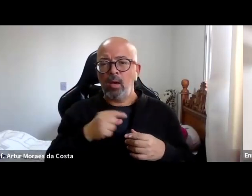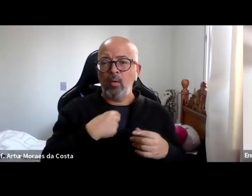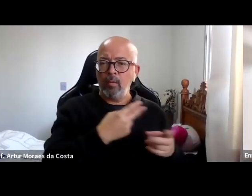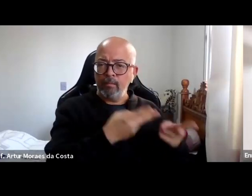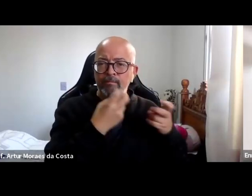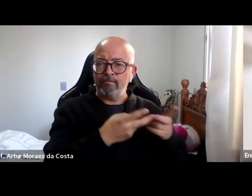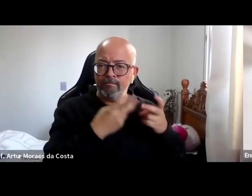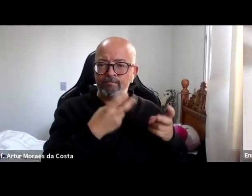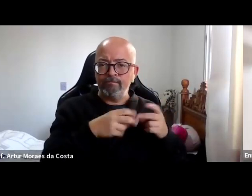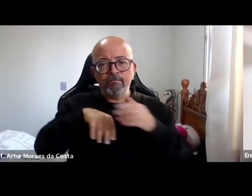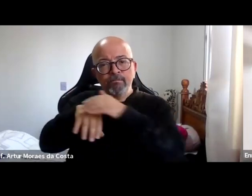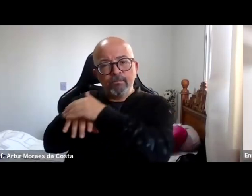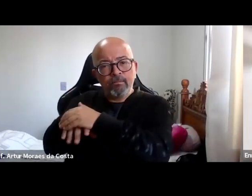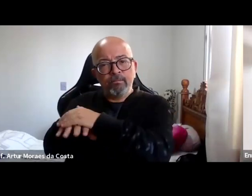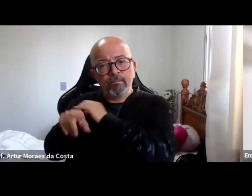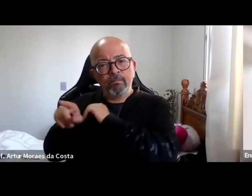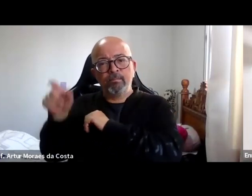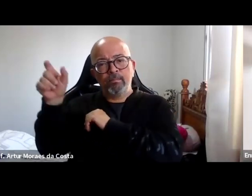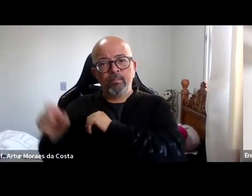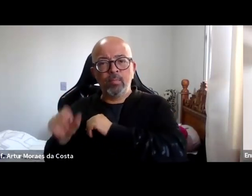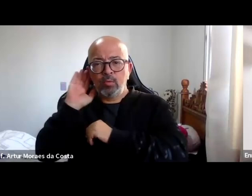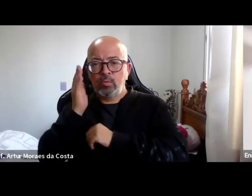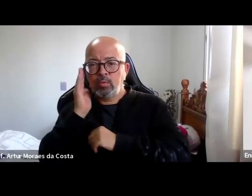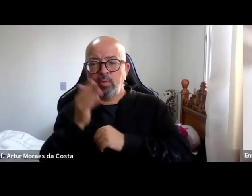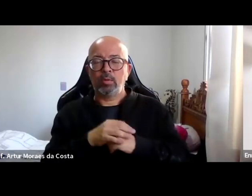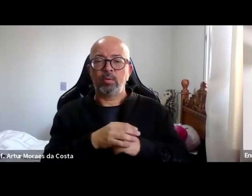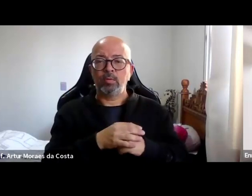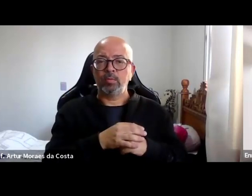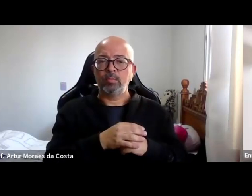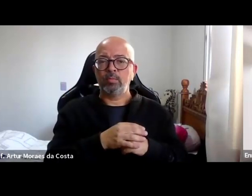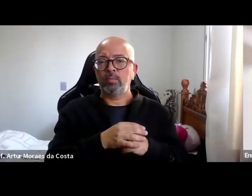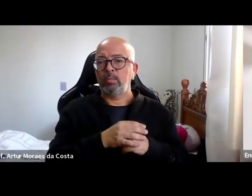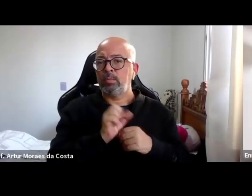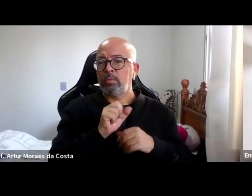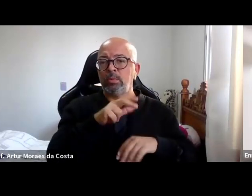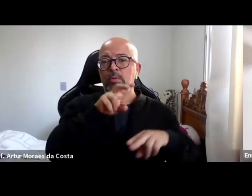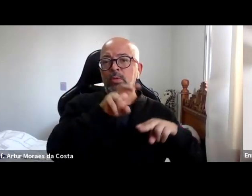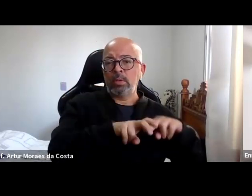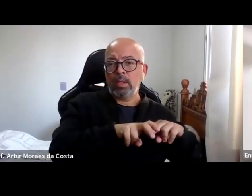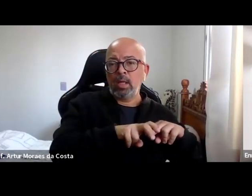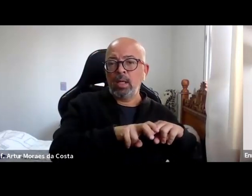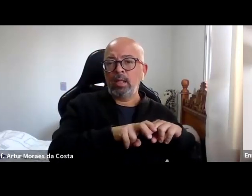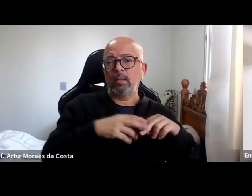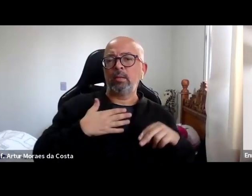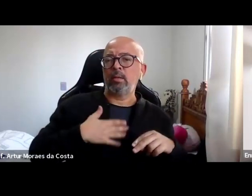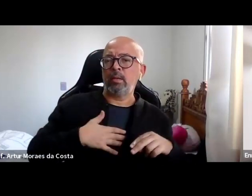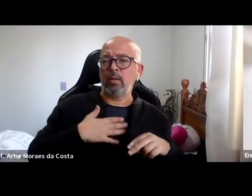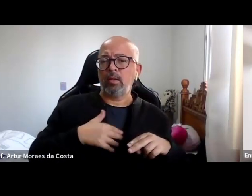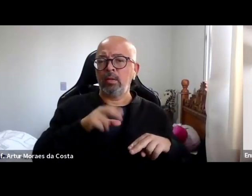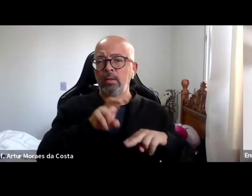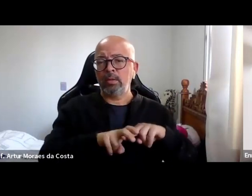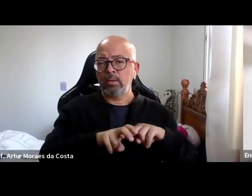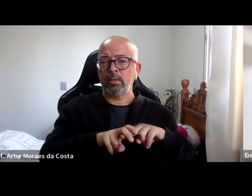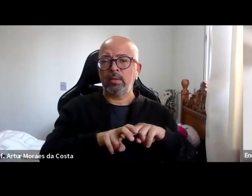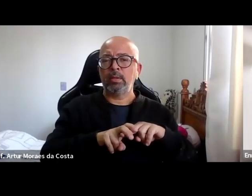la que la persona está sentada puede dar una una imagen de de que está tranquilo de que está con mucho prisa